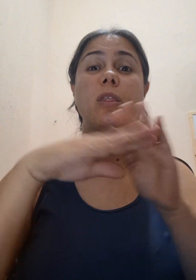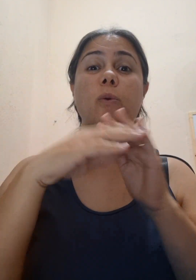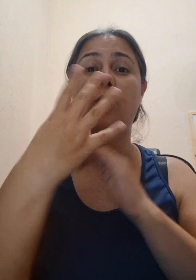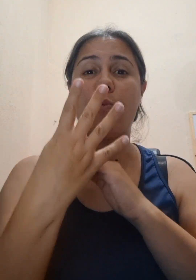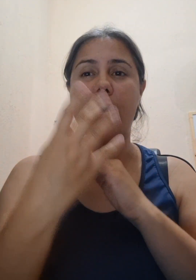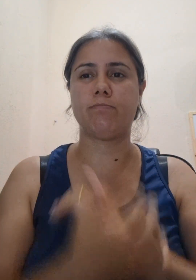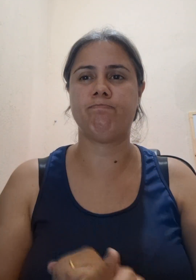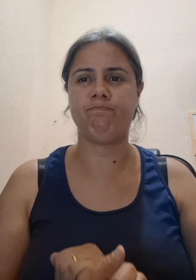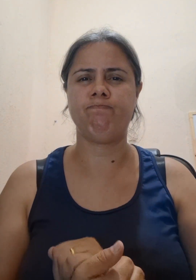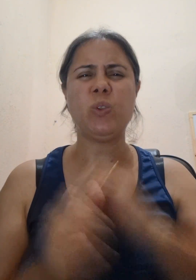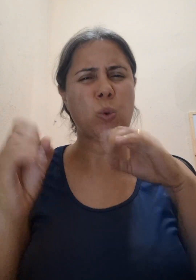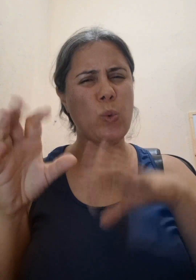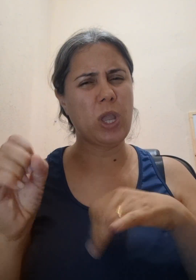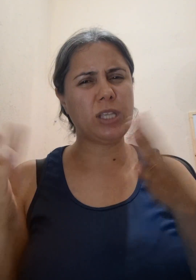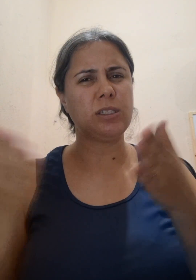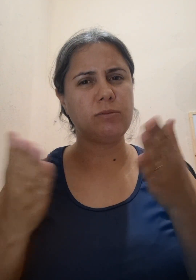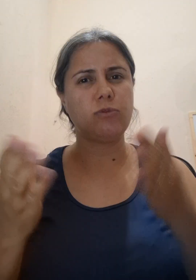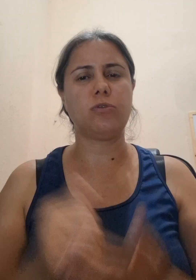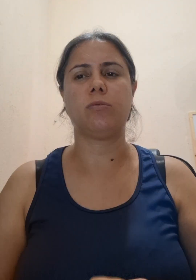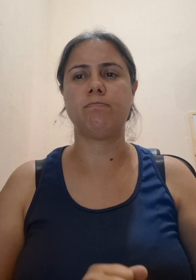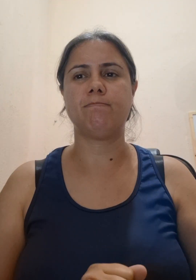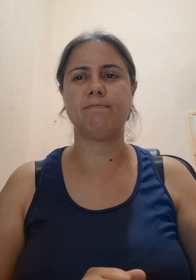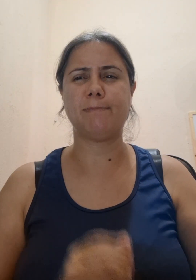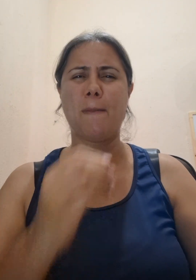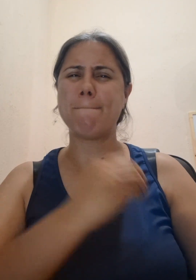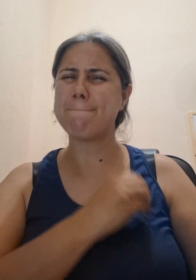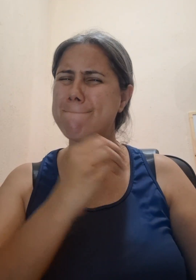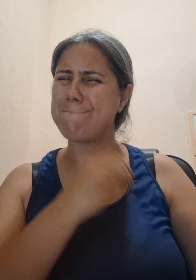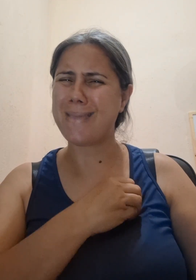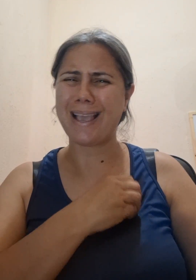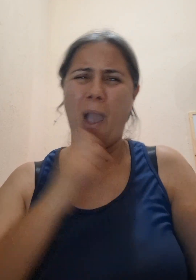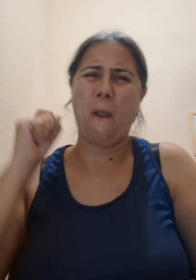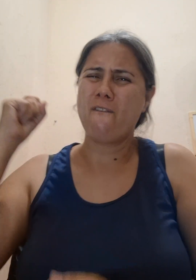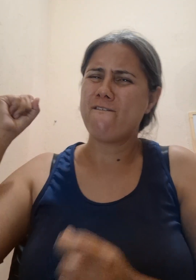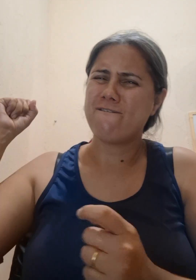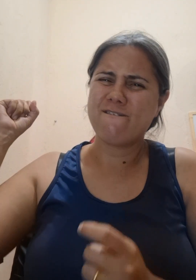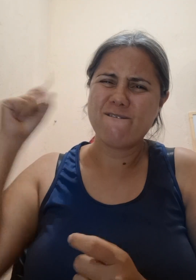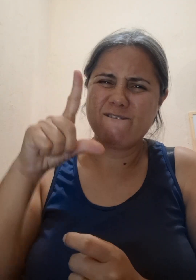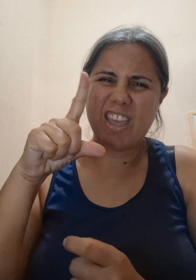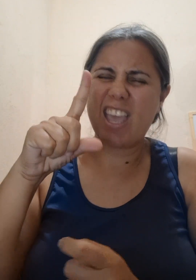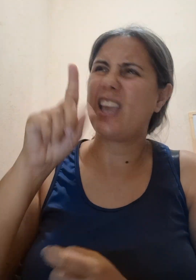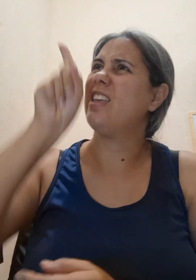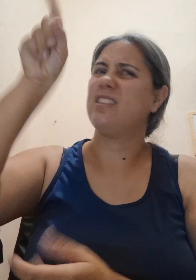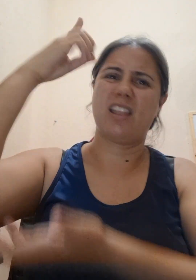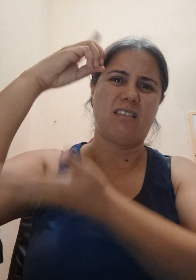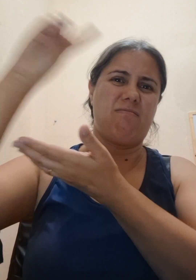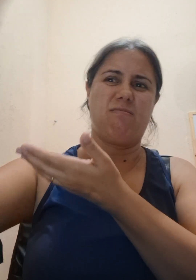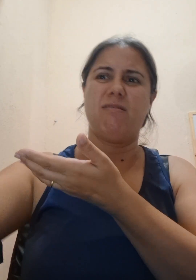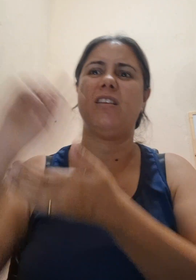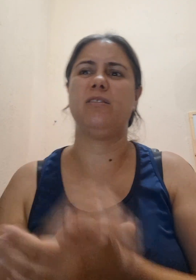versículo de 1 até o 4. O ensino de hoje. O pecado é uma ofensa a